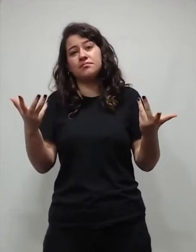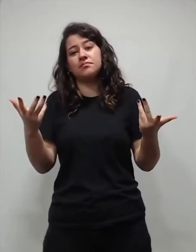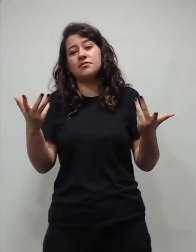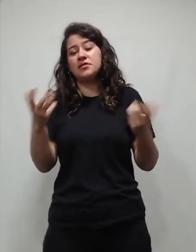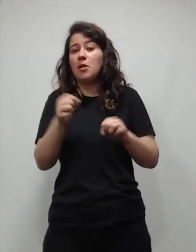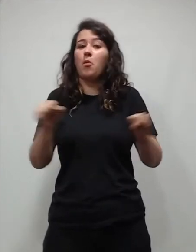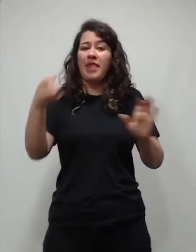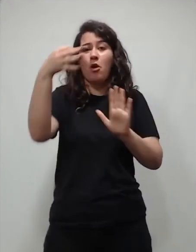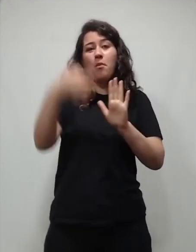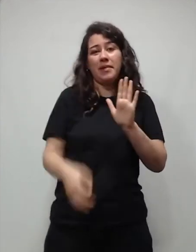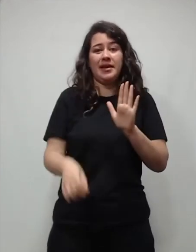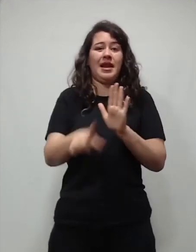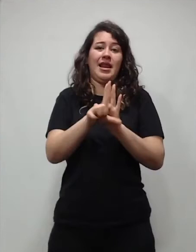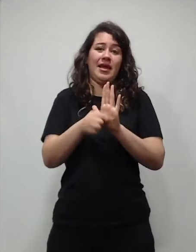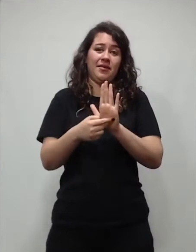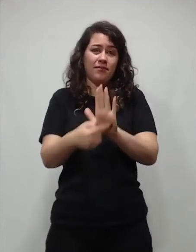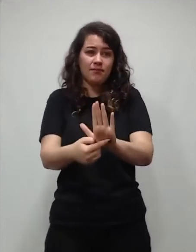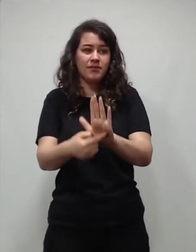que pueda